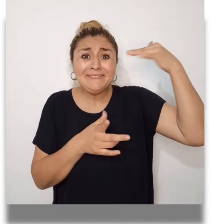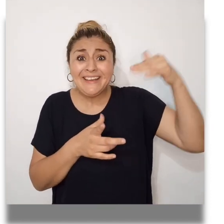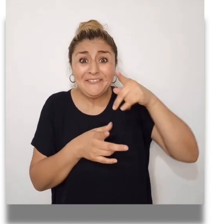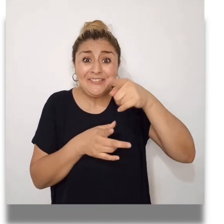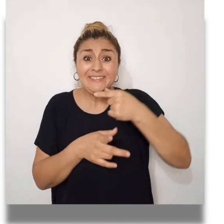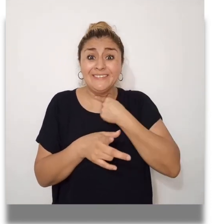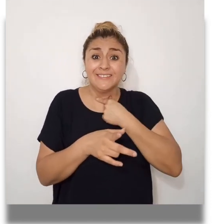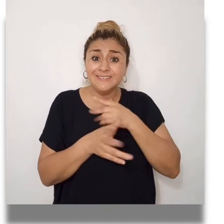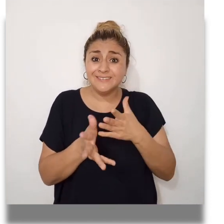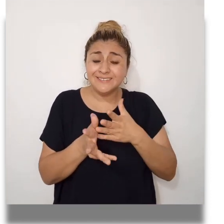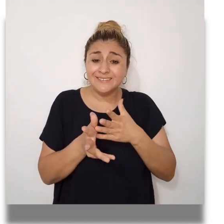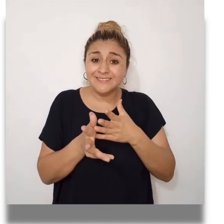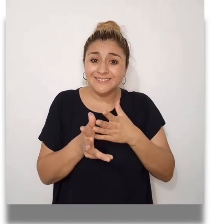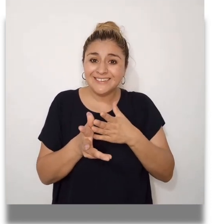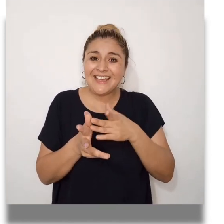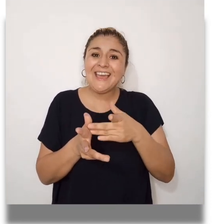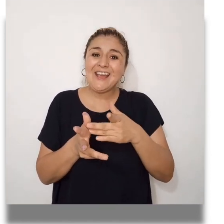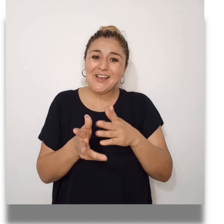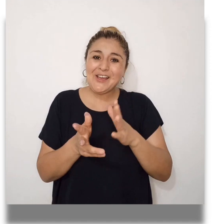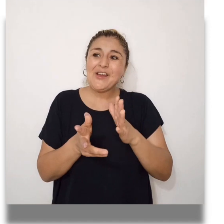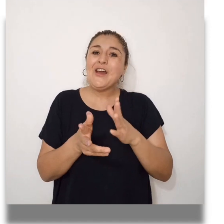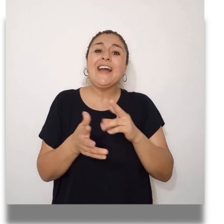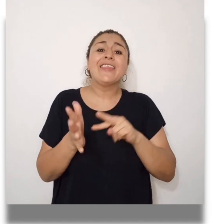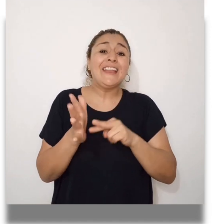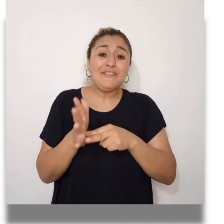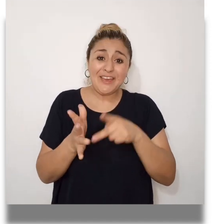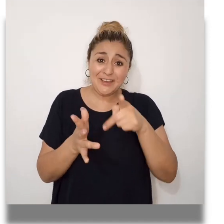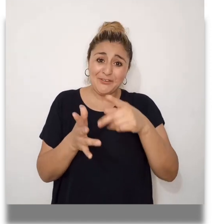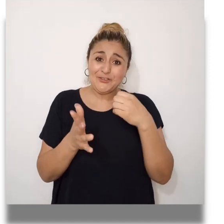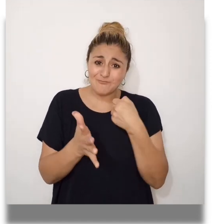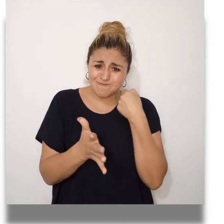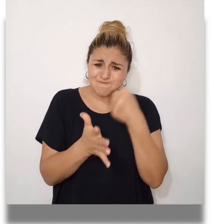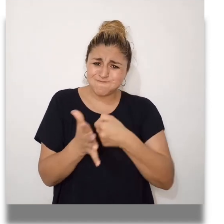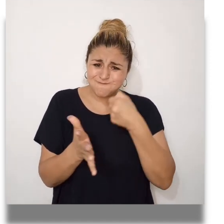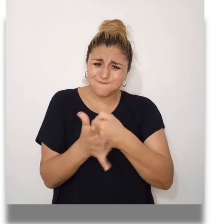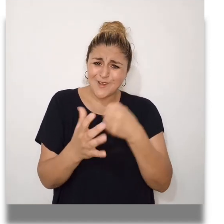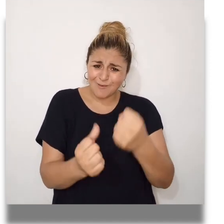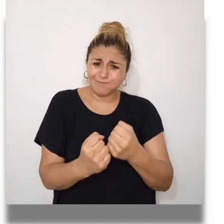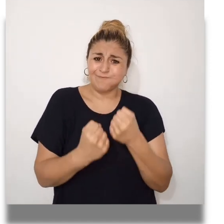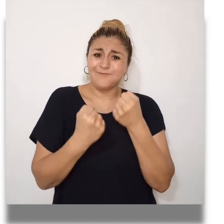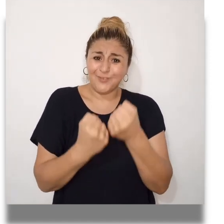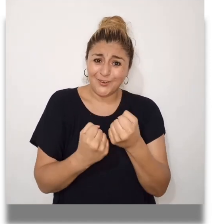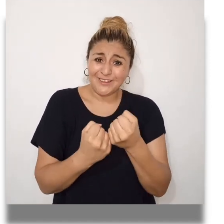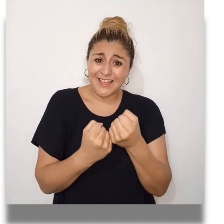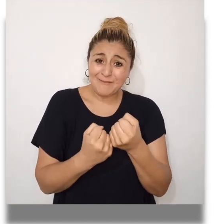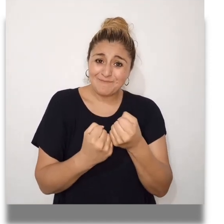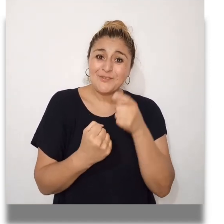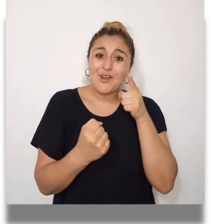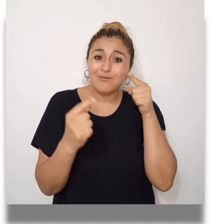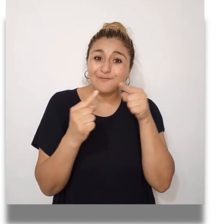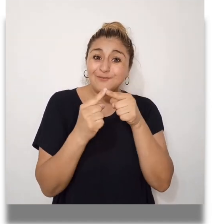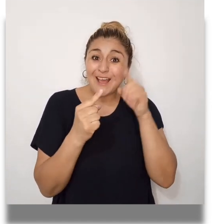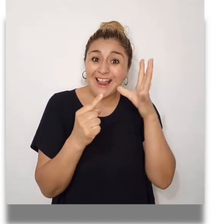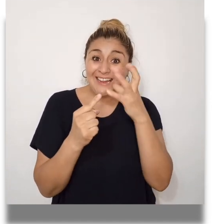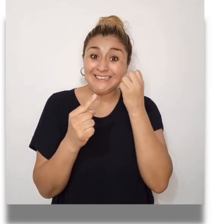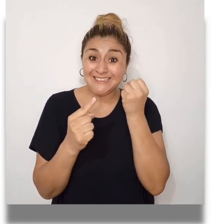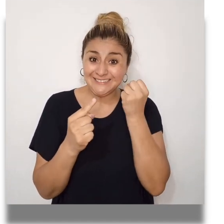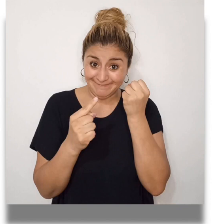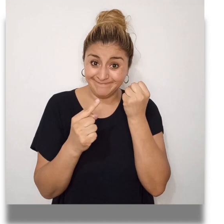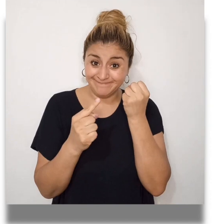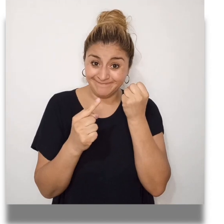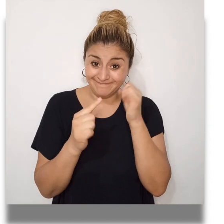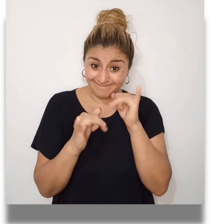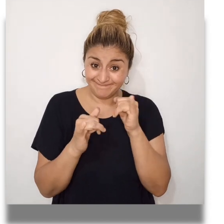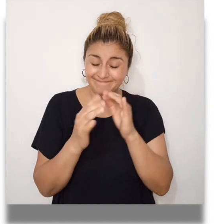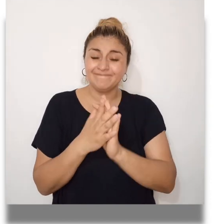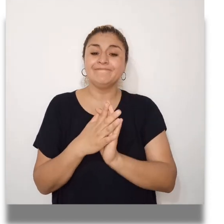efforts. Es estar listo a esforzarse hacia ella. Quatrième point. Y cuarto punto. Pour avoir la